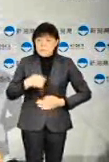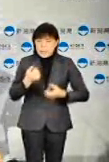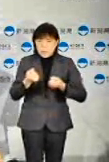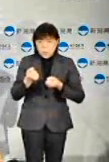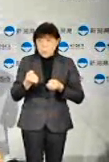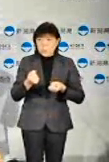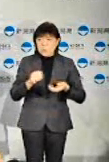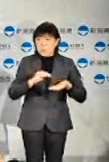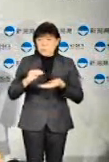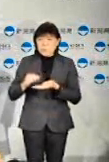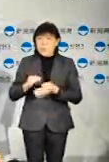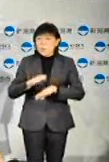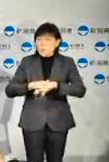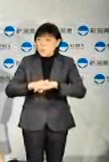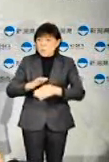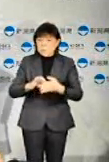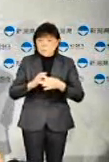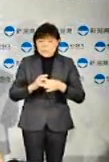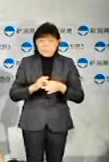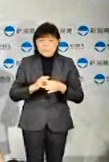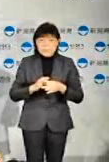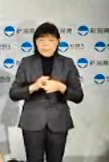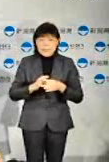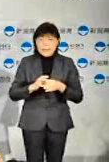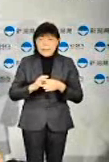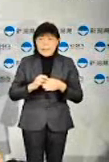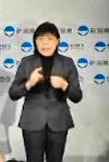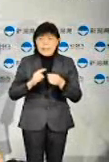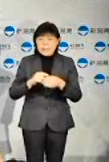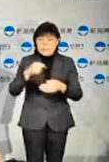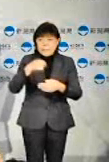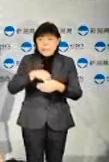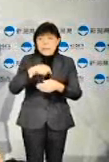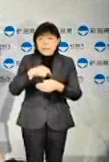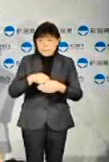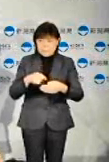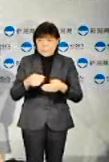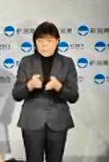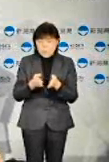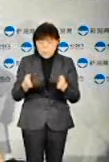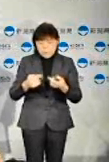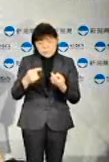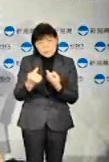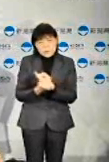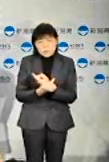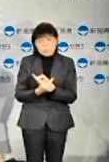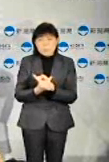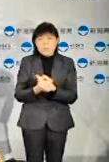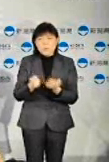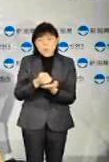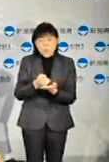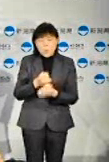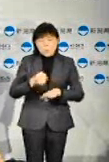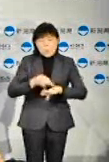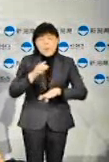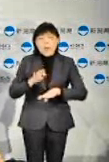ても年内に大幅にその制度変更を行うという形で方針が示されていますけれど、 ざっくりとね、 はい、それは